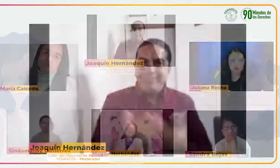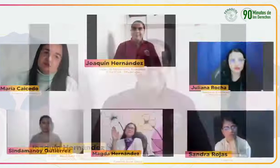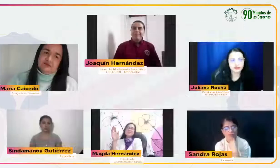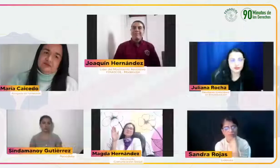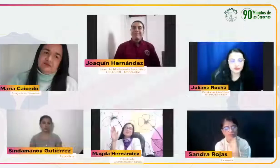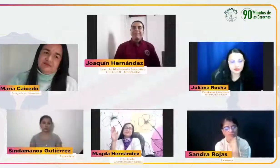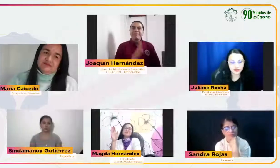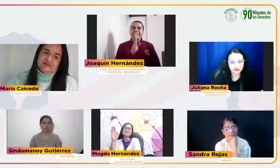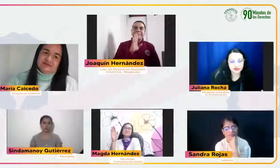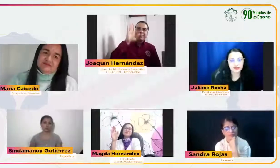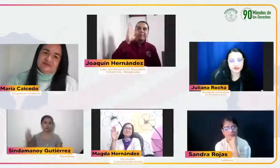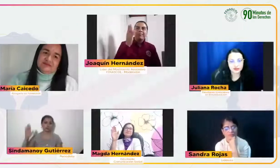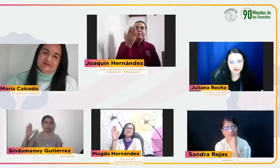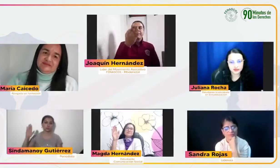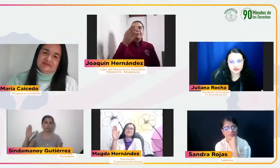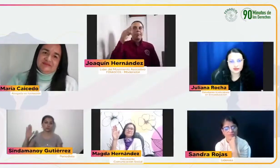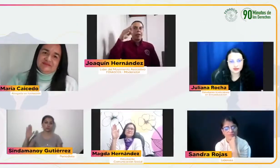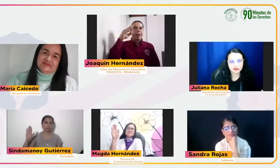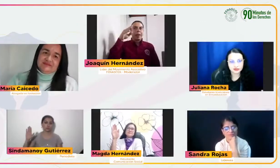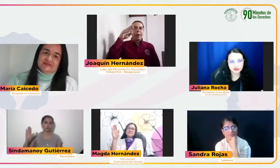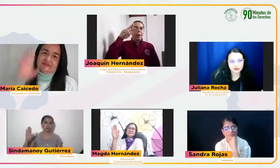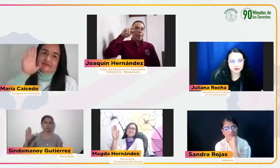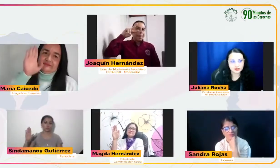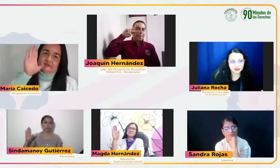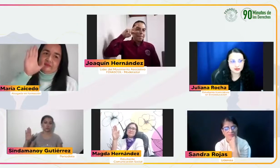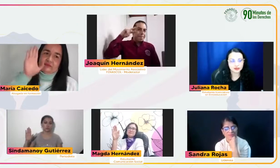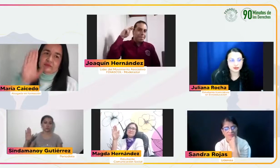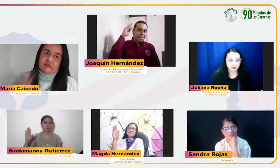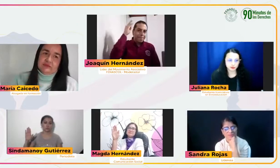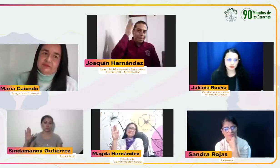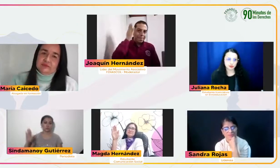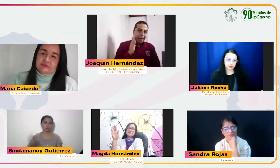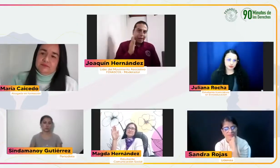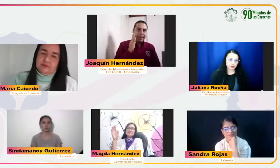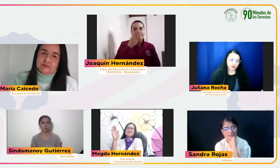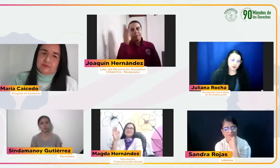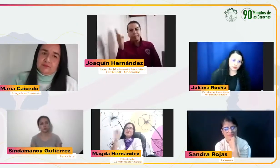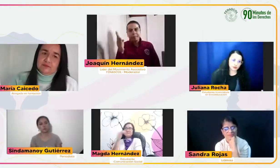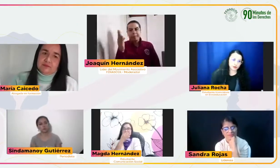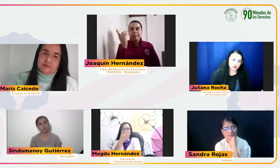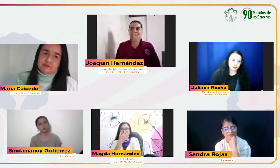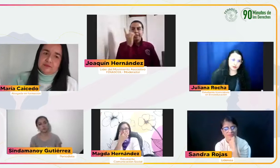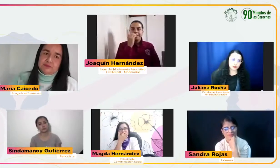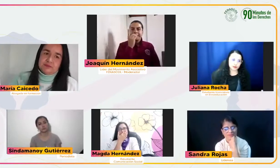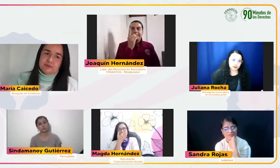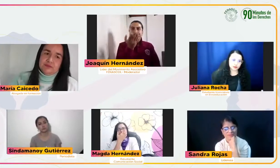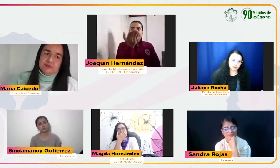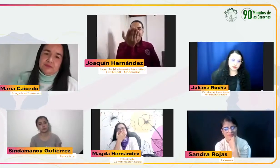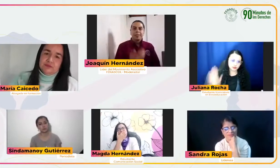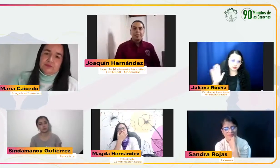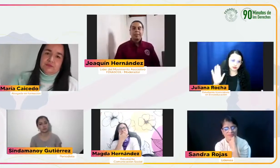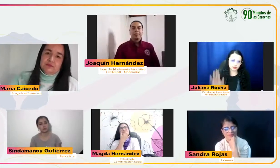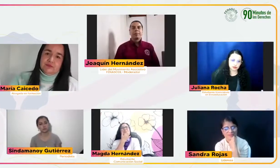en el escenario político en las mujeres. Así que estará bien Magda y luego